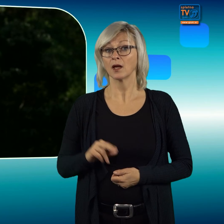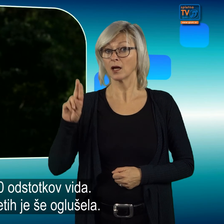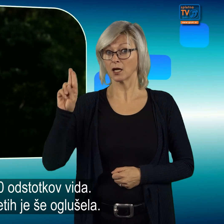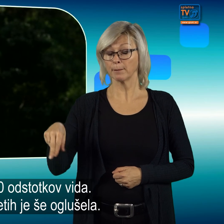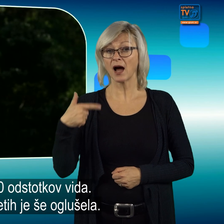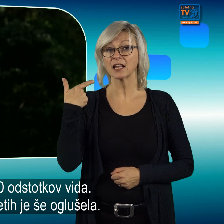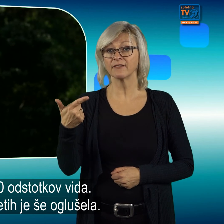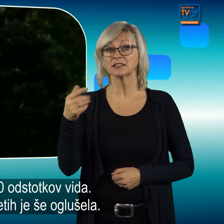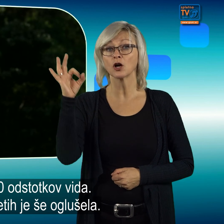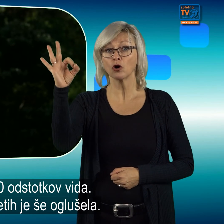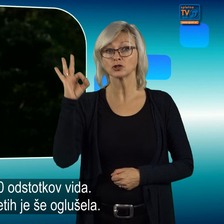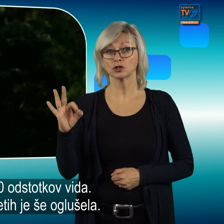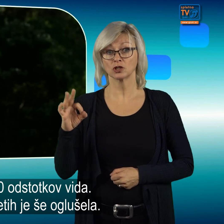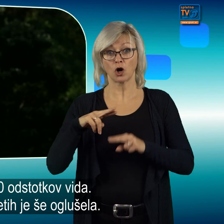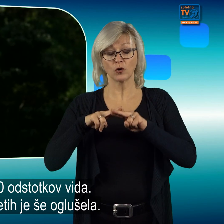Ima le 20% vida.